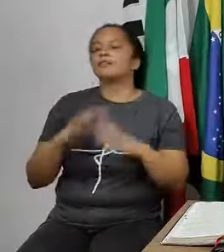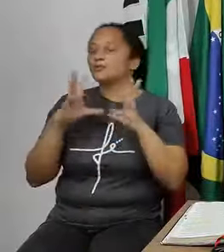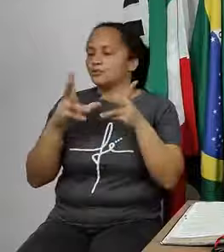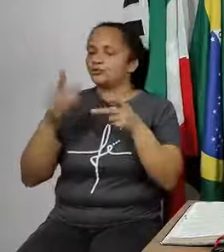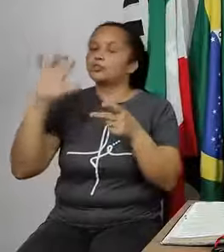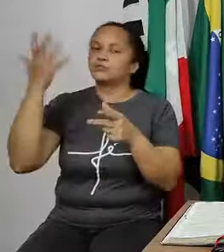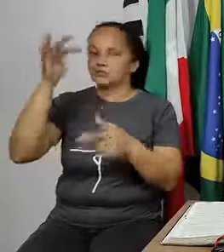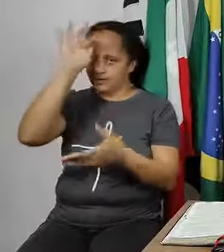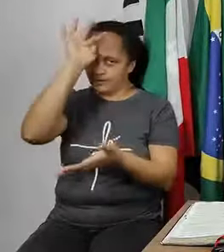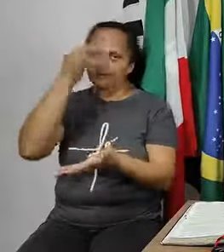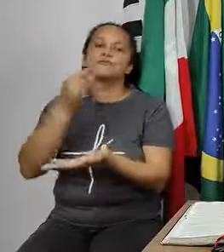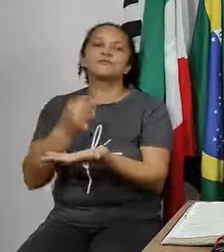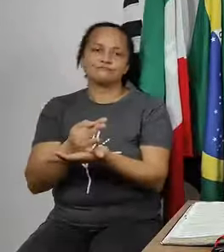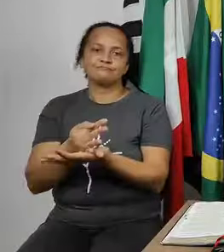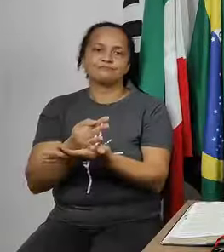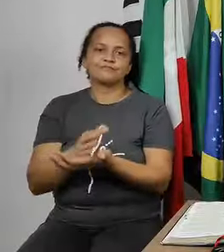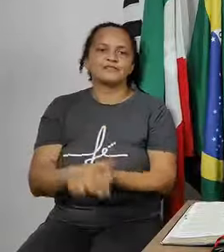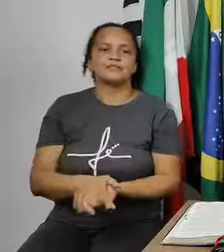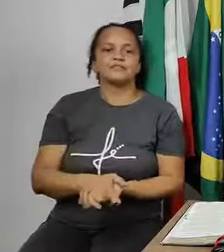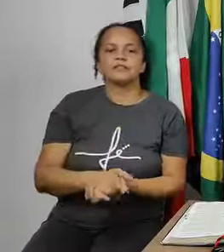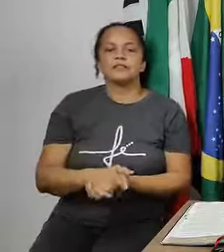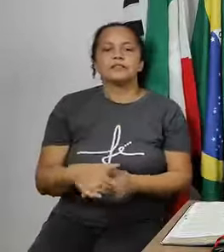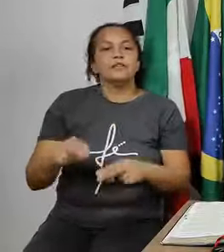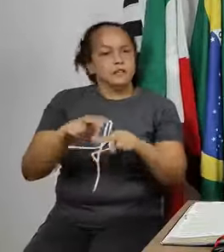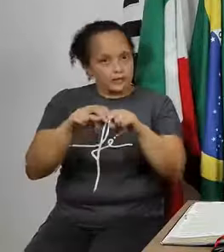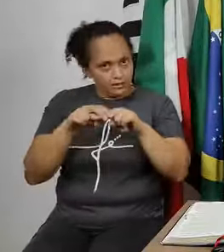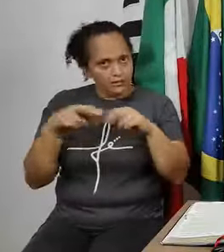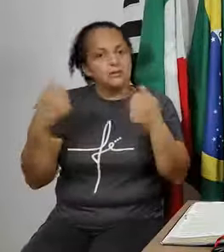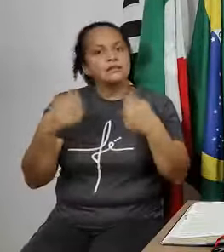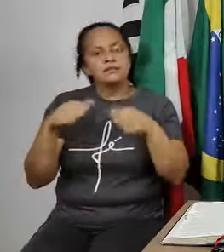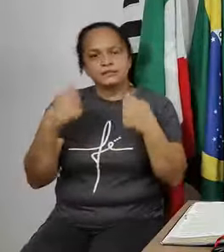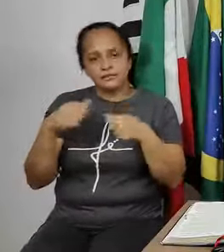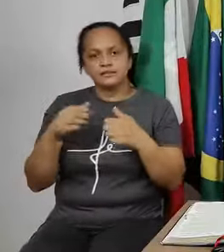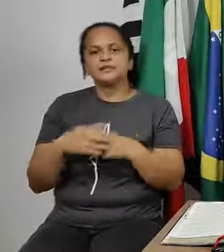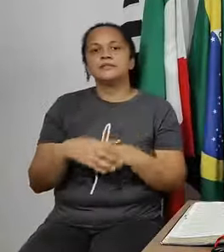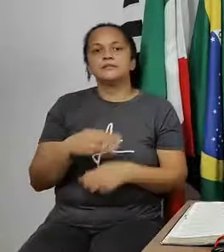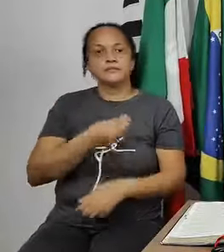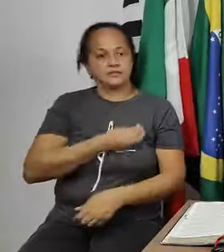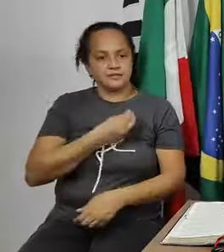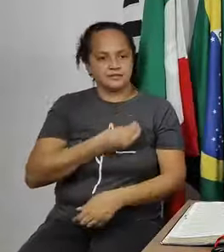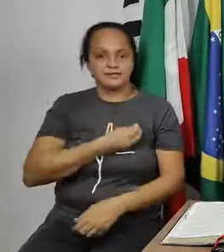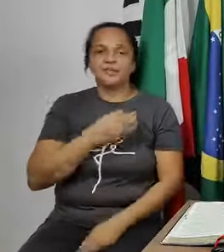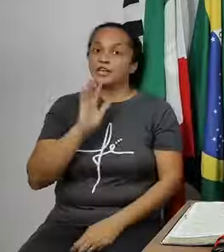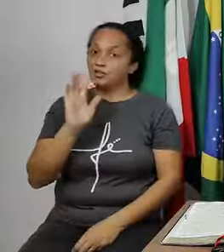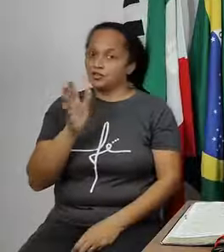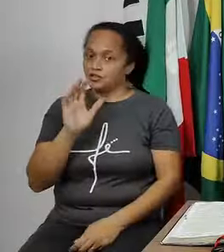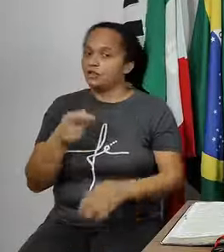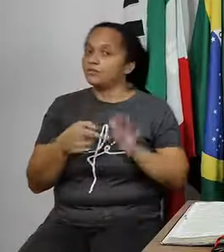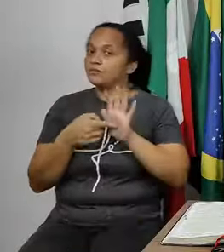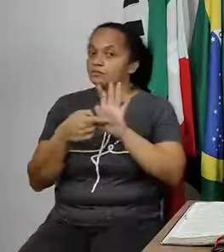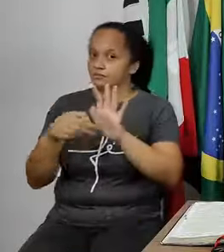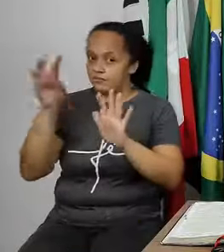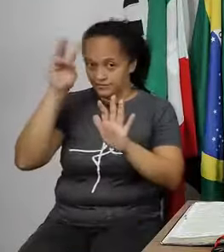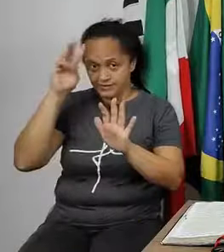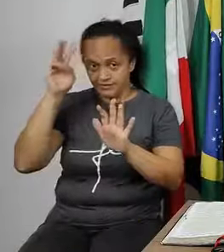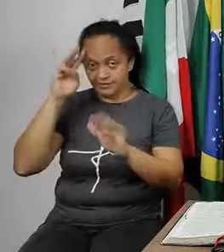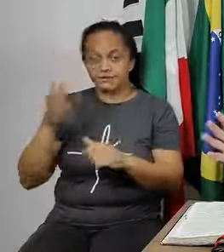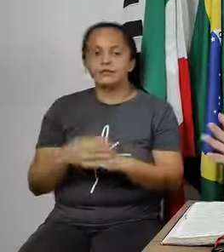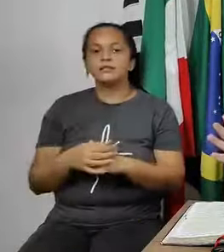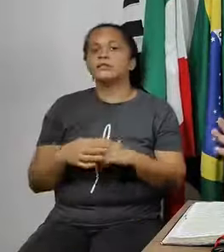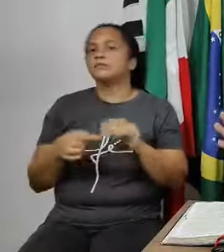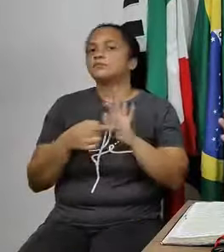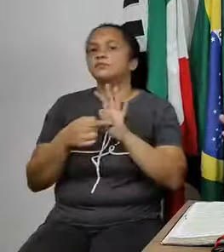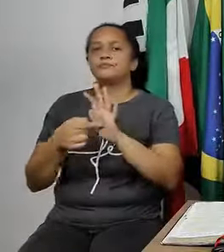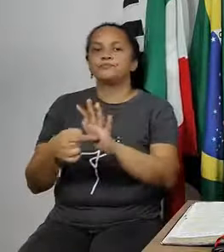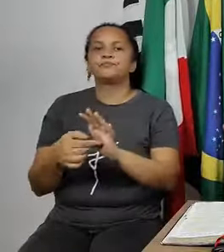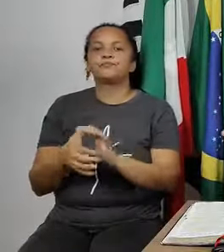torno da fé. Não é? Por isso que a gente tem que seguir, nós falamos na terça, a recomendação e a exortação